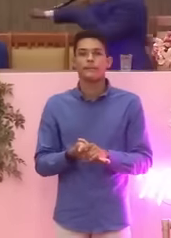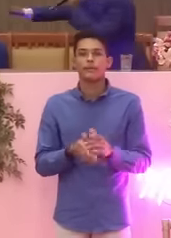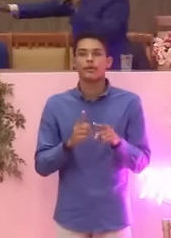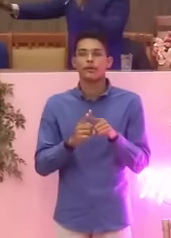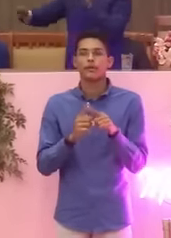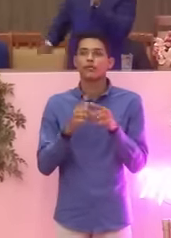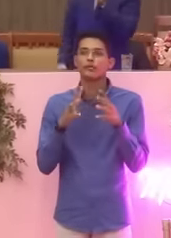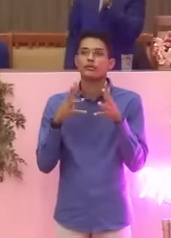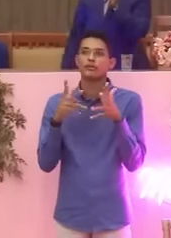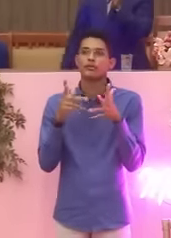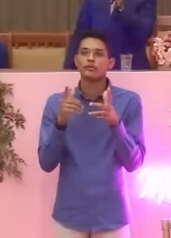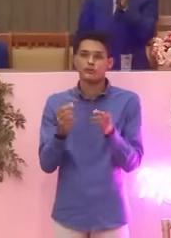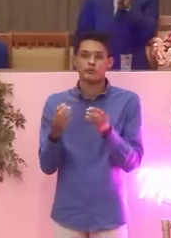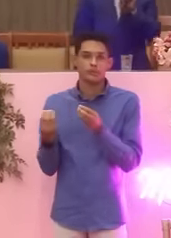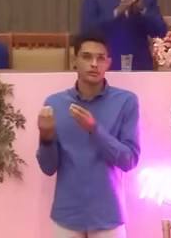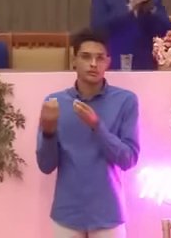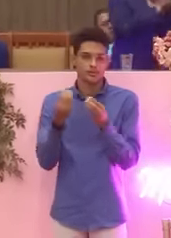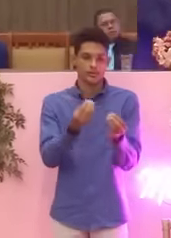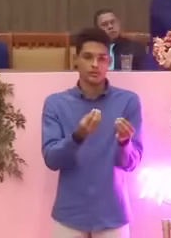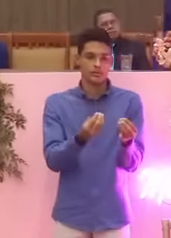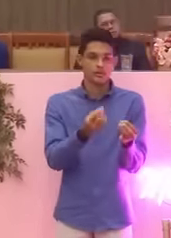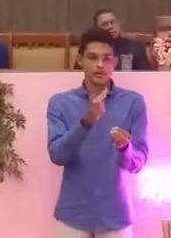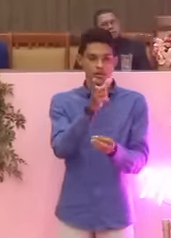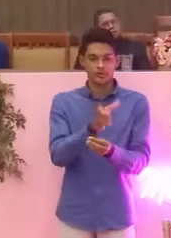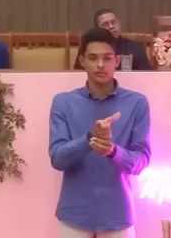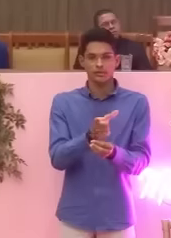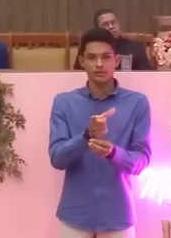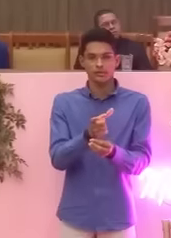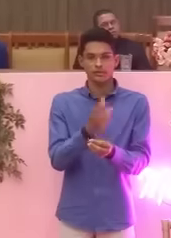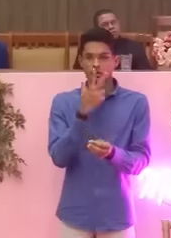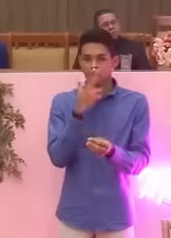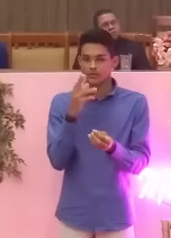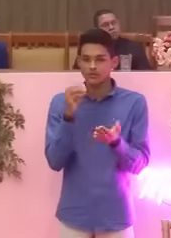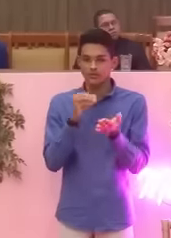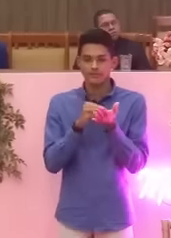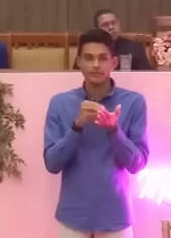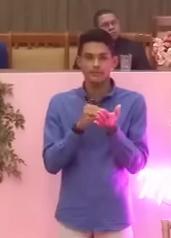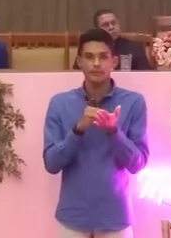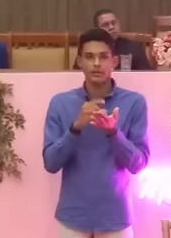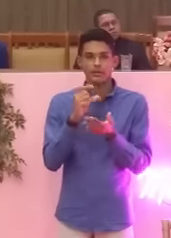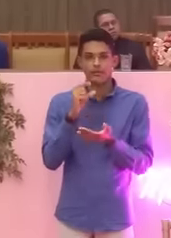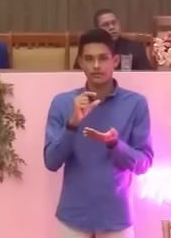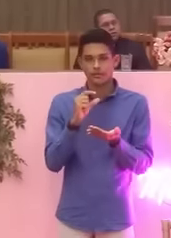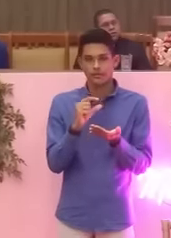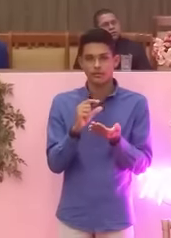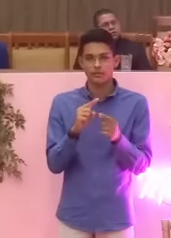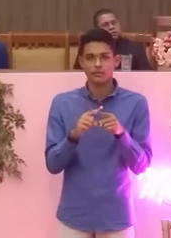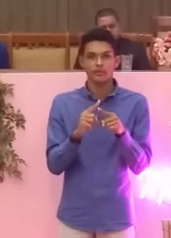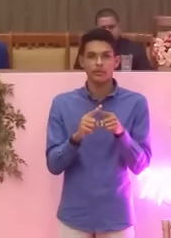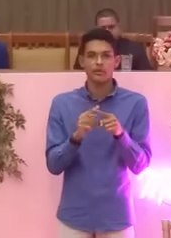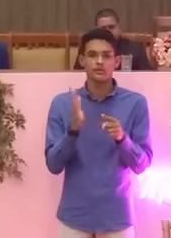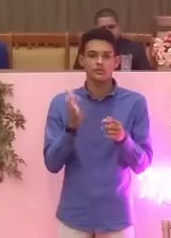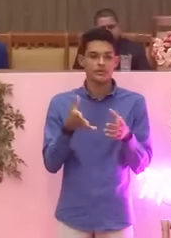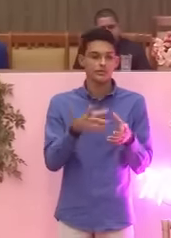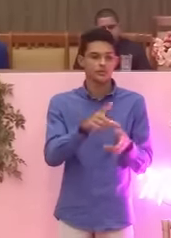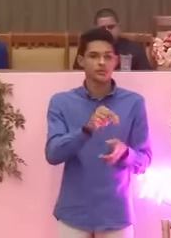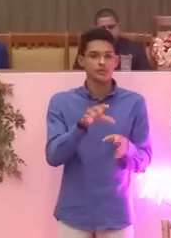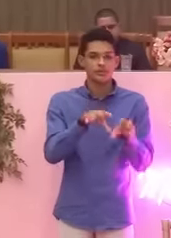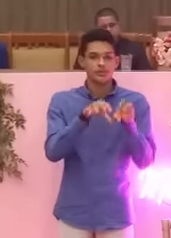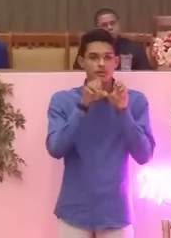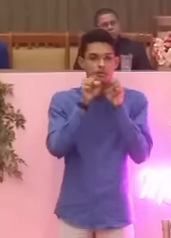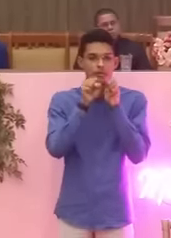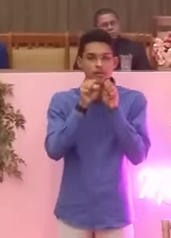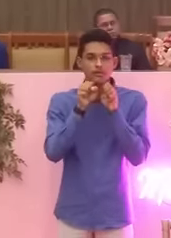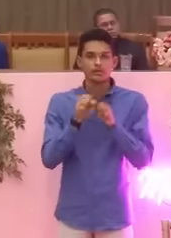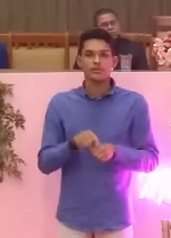foi pouco que você deu é porque aquela pessoa ela já abriu a porta para ilegal ali e ela nunca reconhece o erro dela